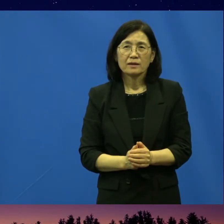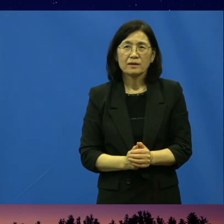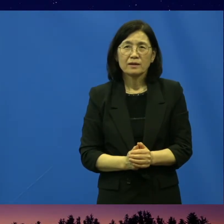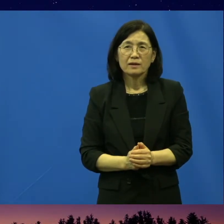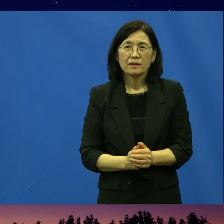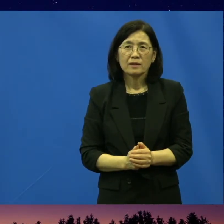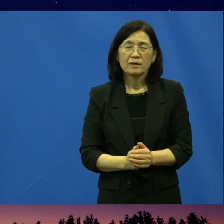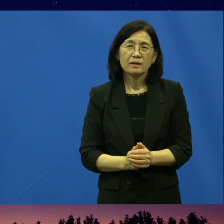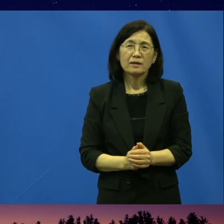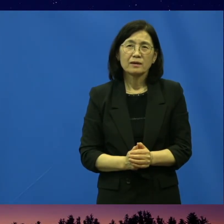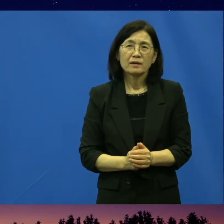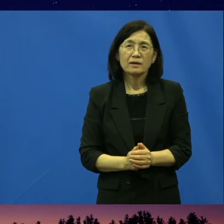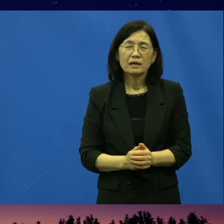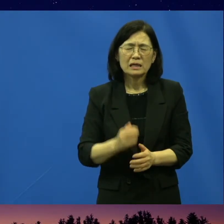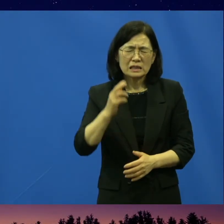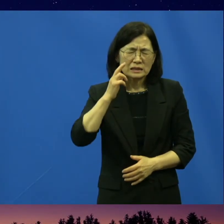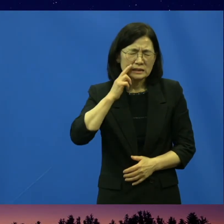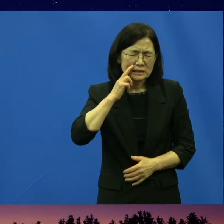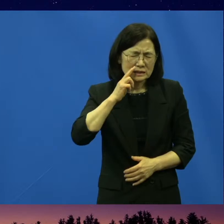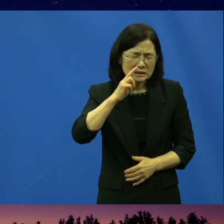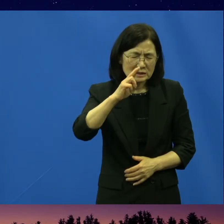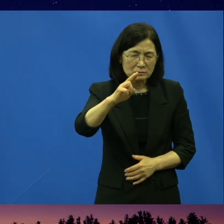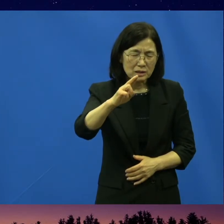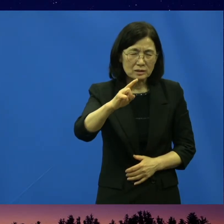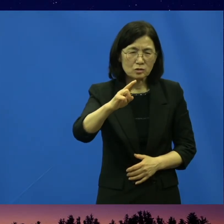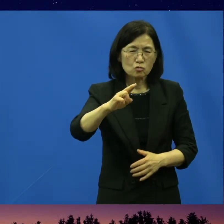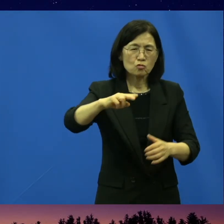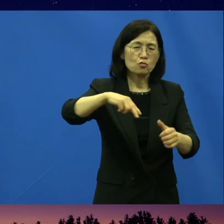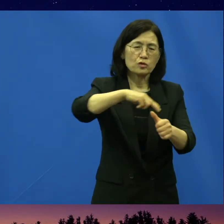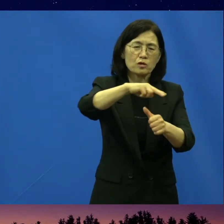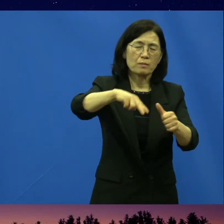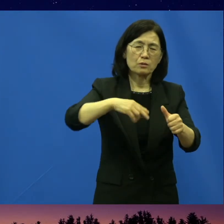하나님이 결제를 안 하시면 안 죽어요.